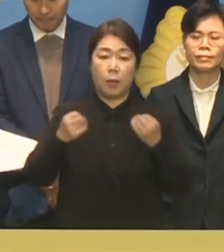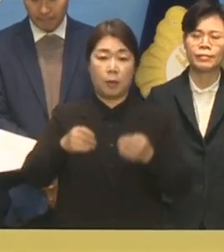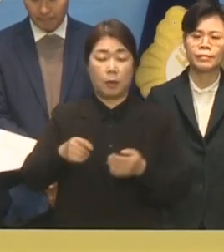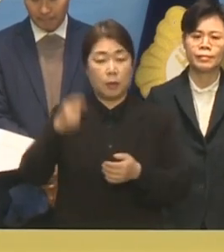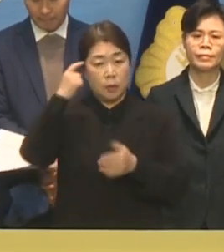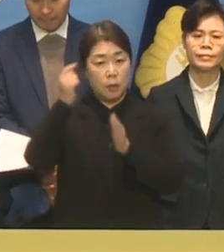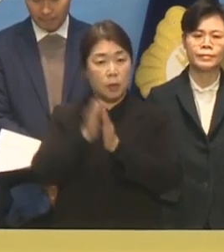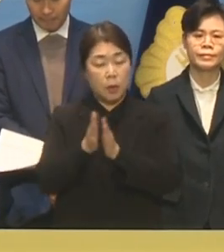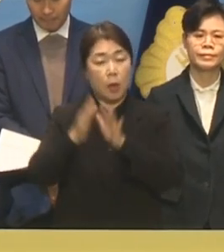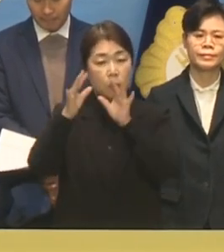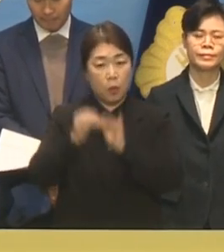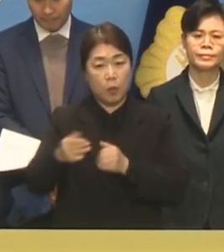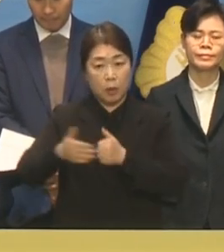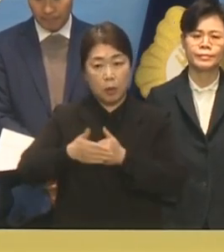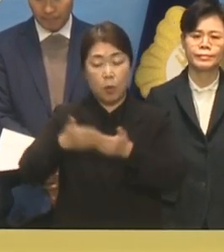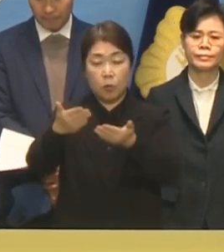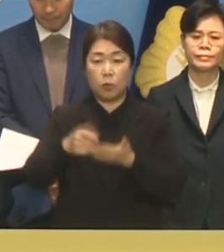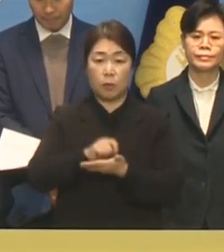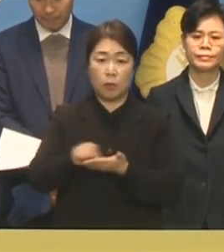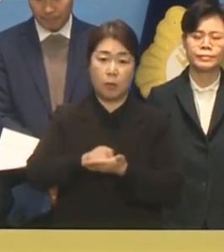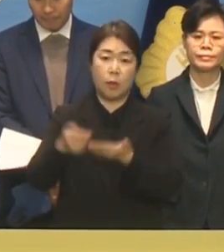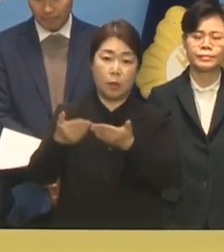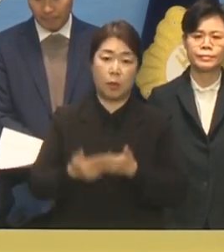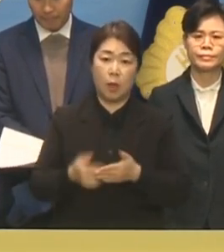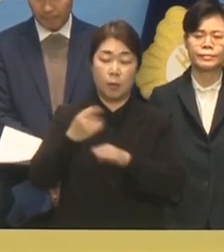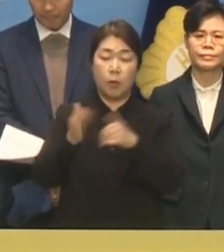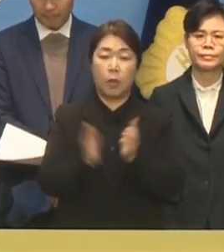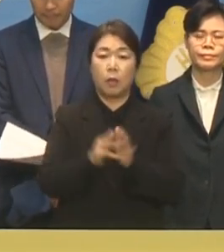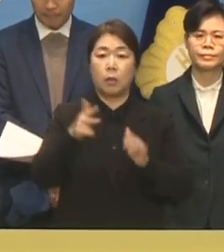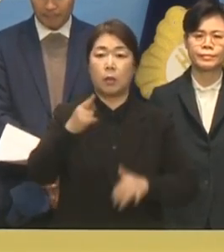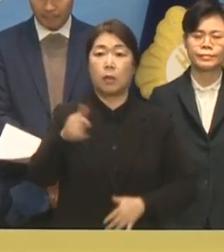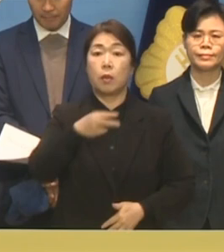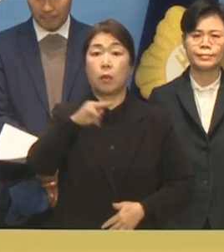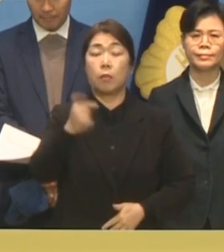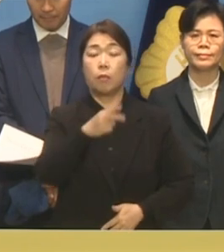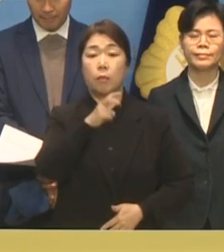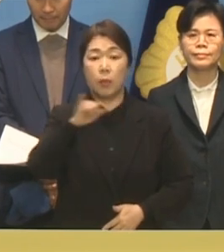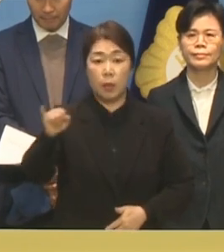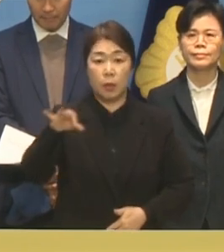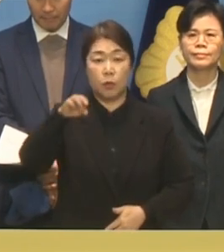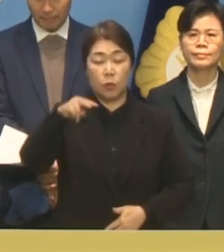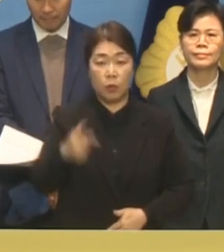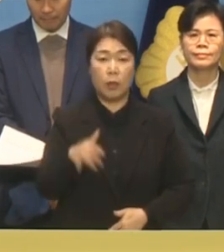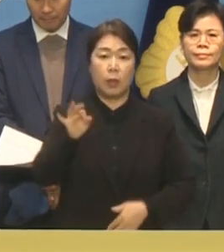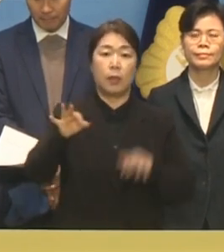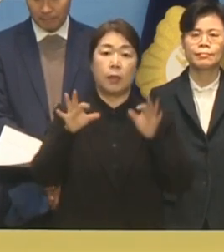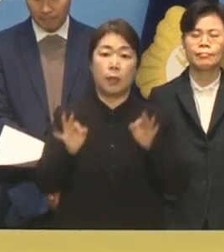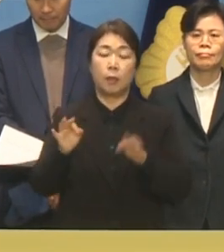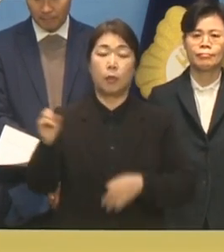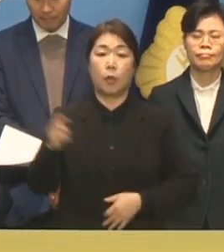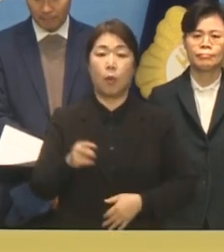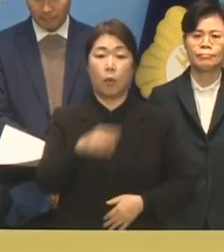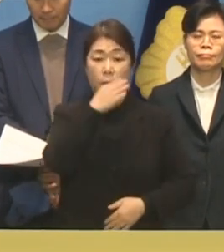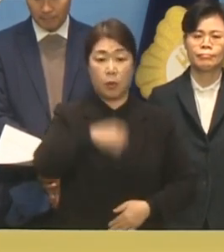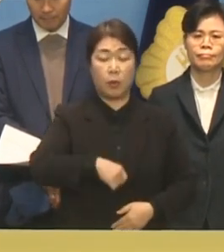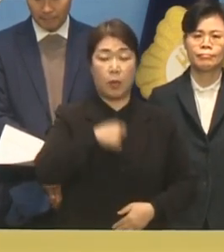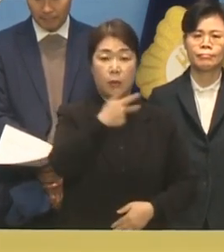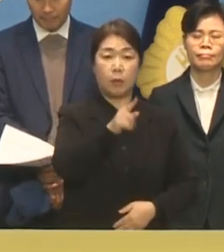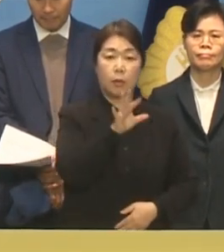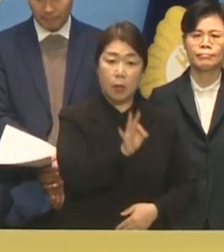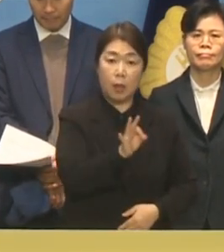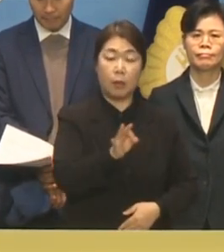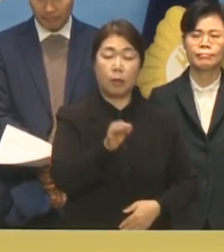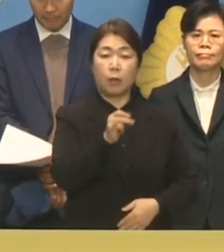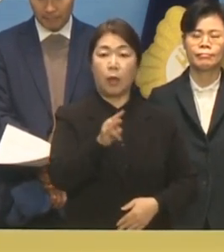연명을 해주셨고요. 더불어민주당의 진선미 의원님, 윤호정 의원님, 김영배 의원님, 그리고 정의당의 장혜영